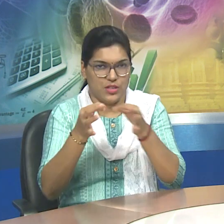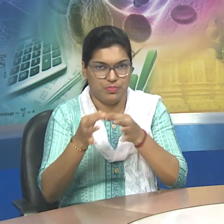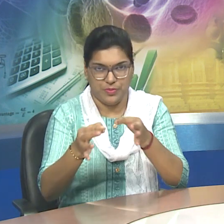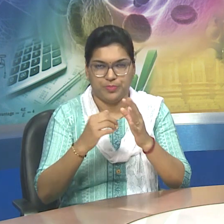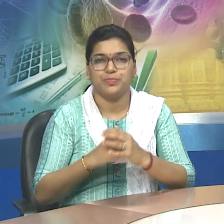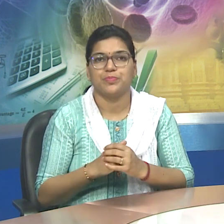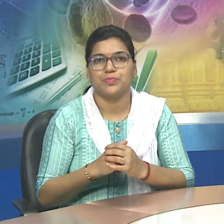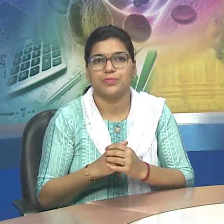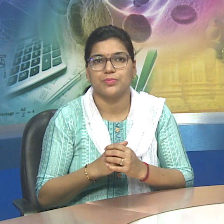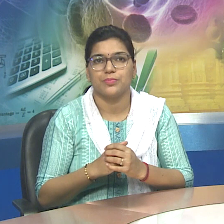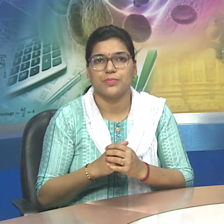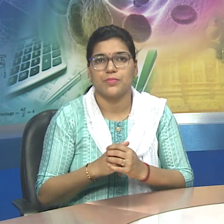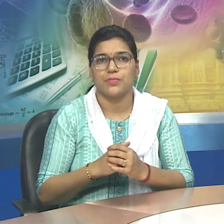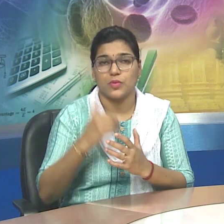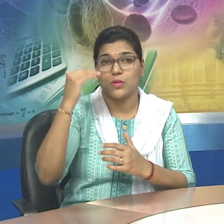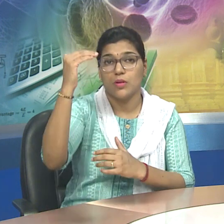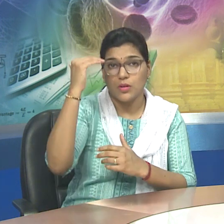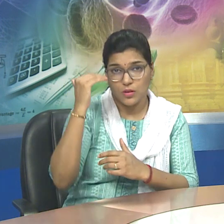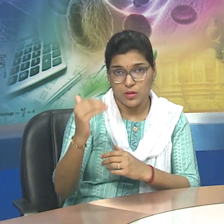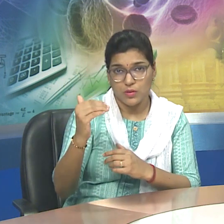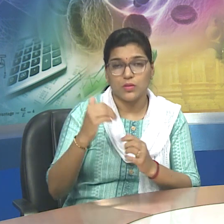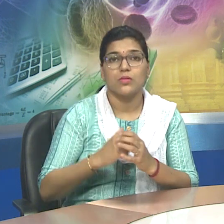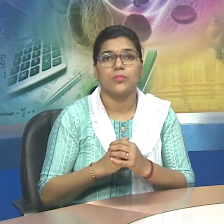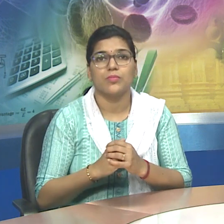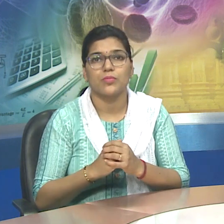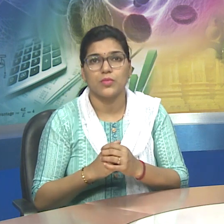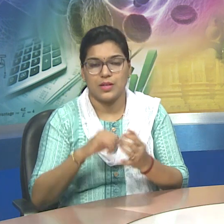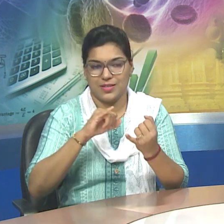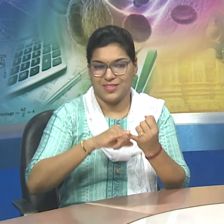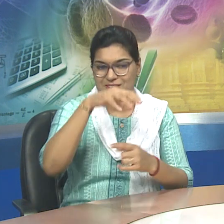दोनों में जो असमानताएं हैं, भिन्नताएं हैं, वो समझ पाएंगे